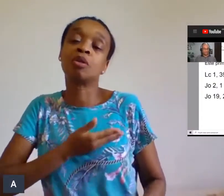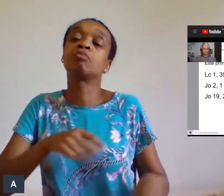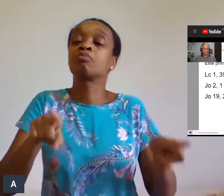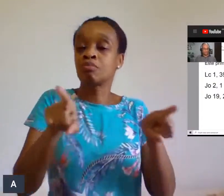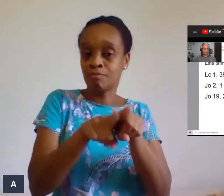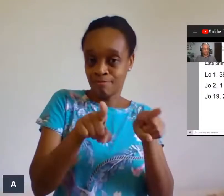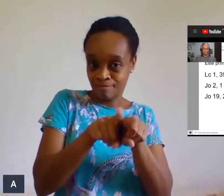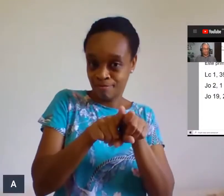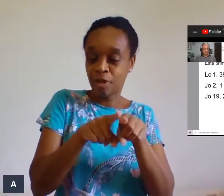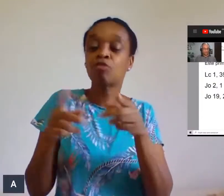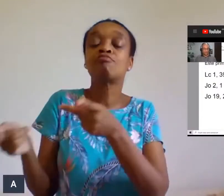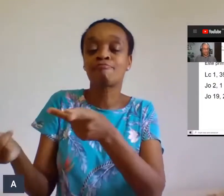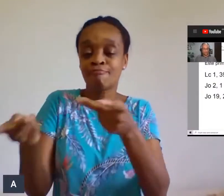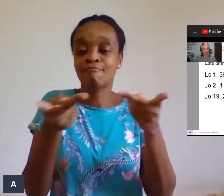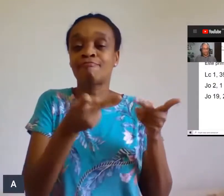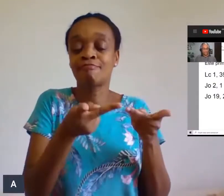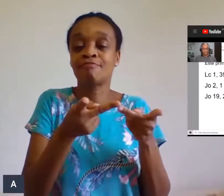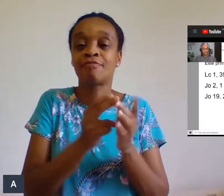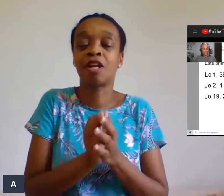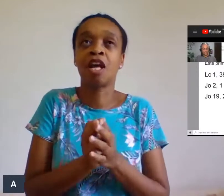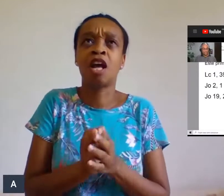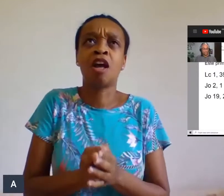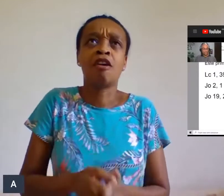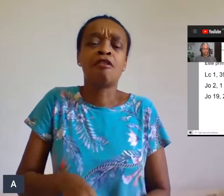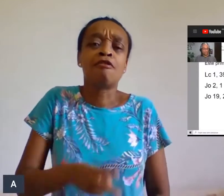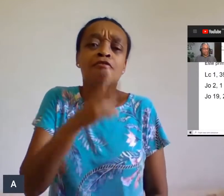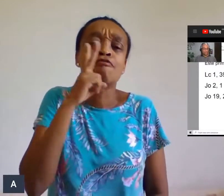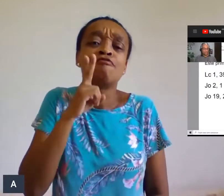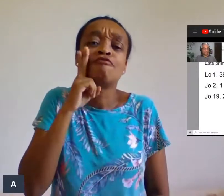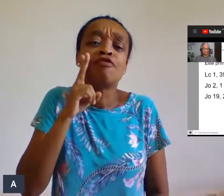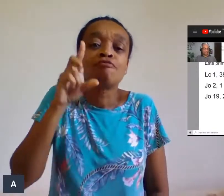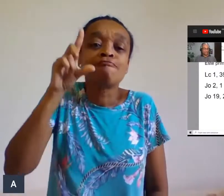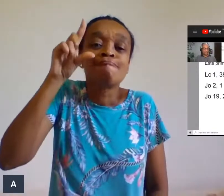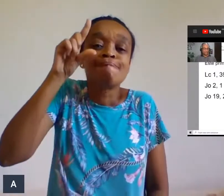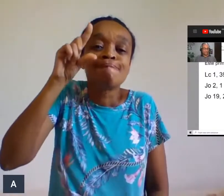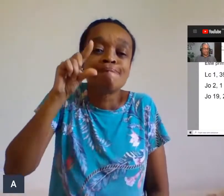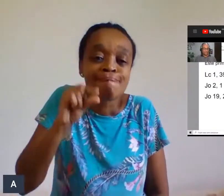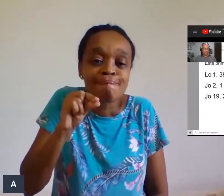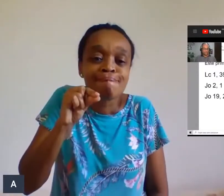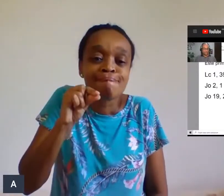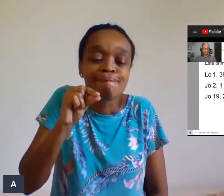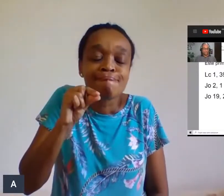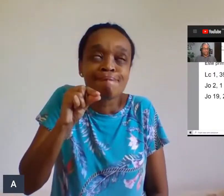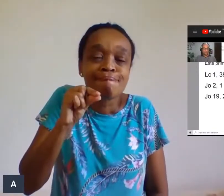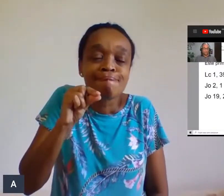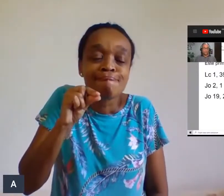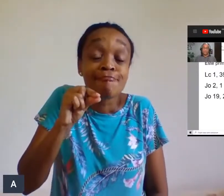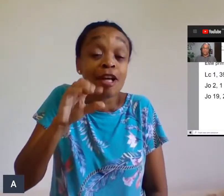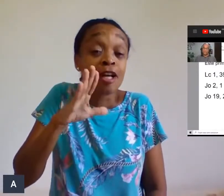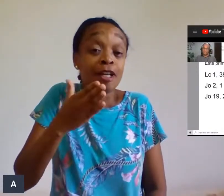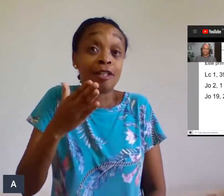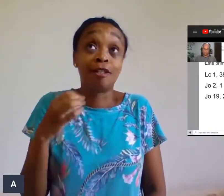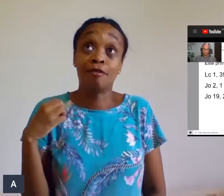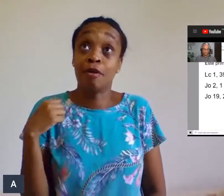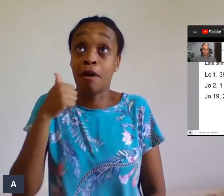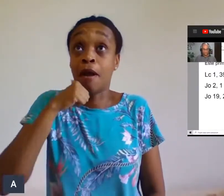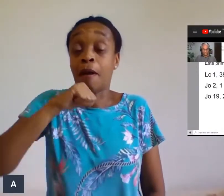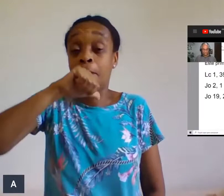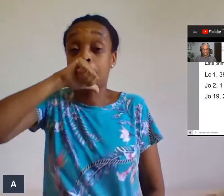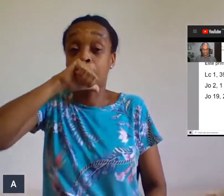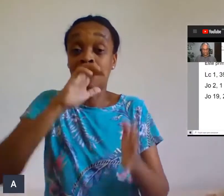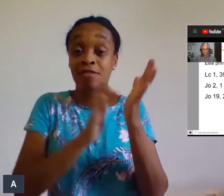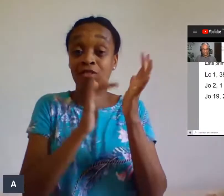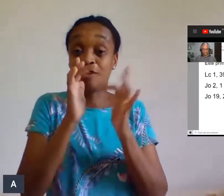também. Ora, não havia mais vinho, pois o vinho do casamento havia acabado. Então a mãe de Jesus